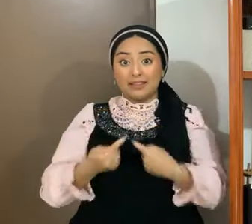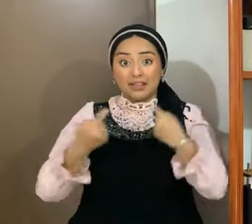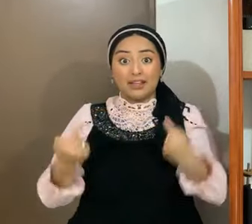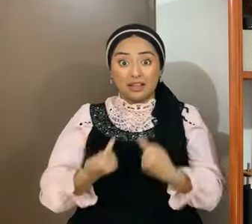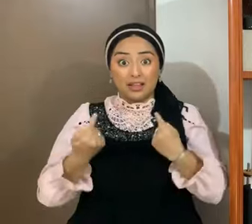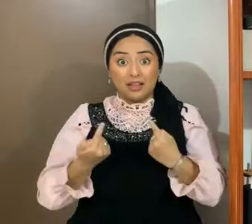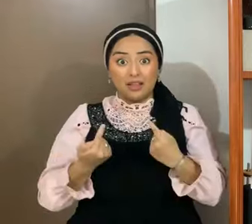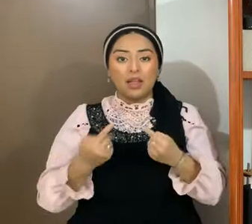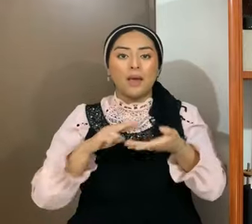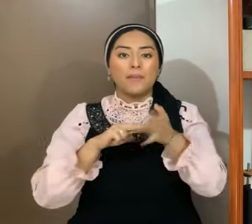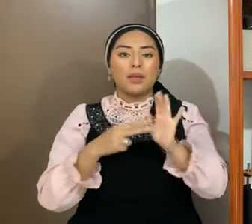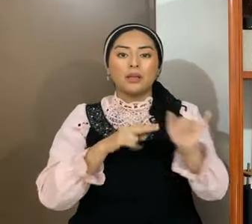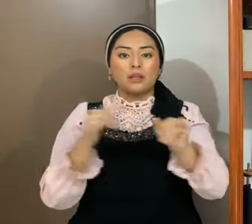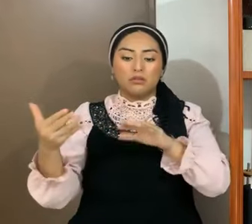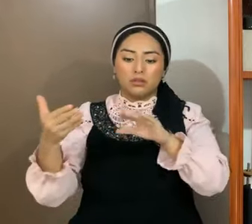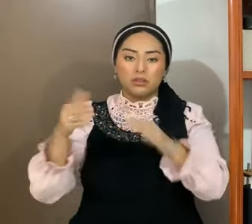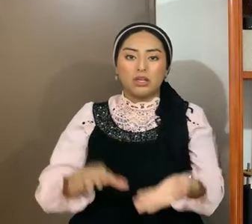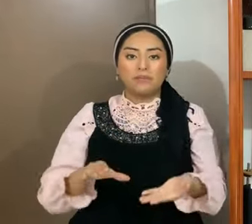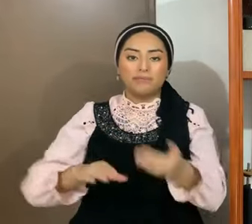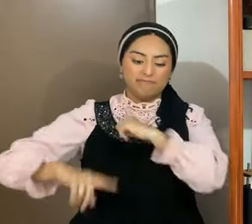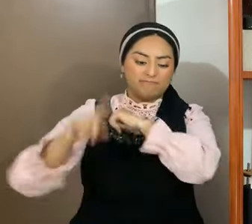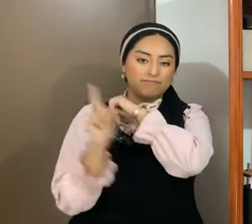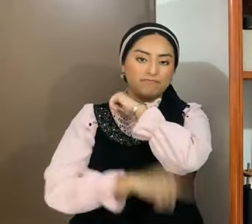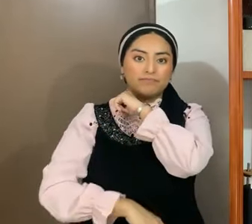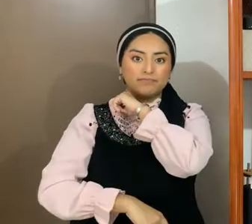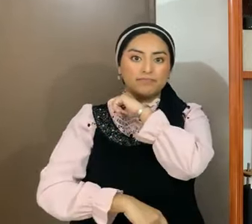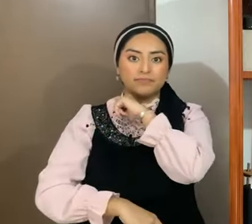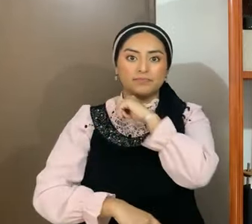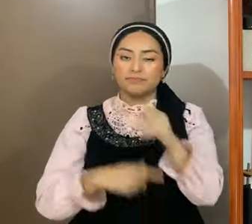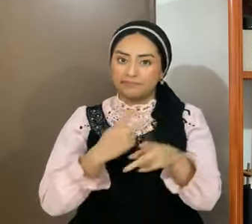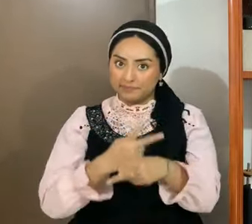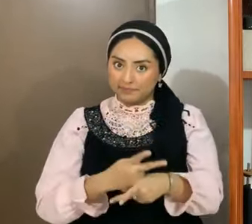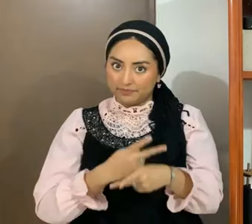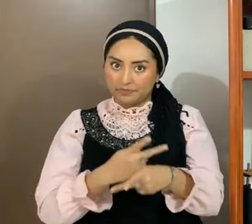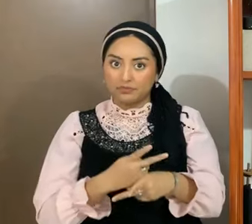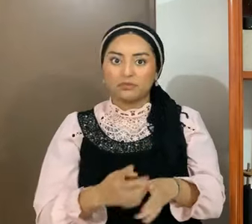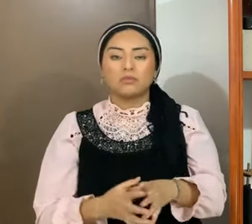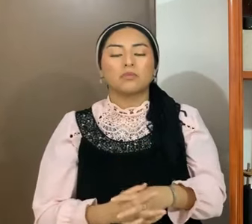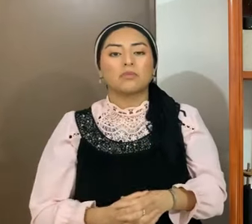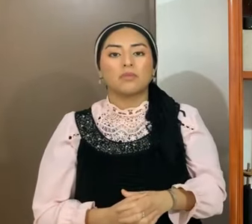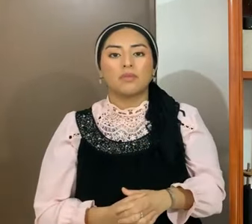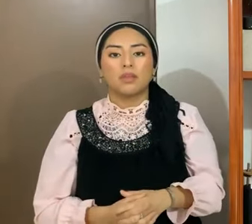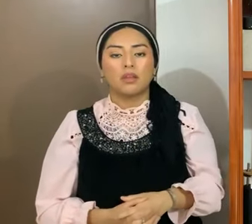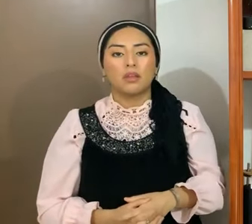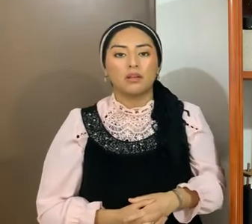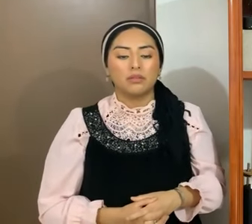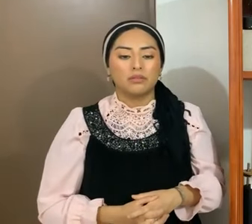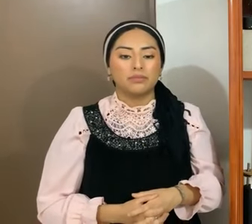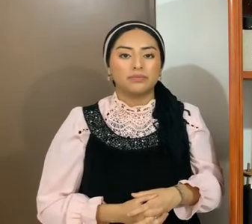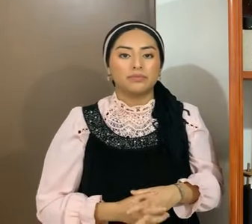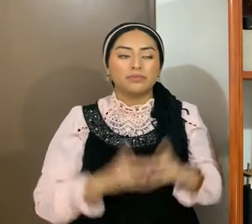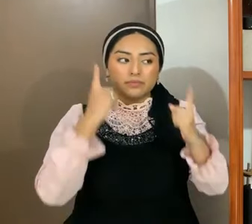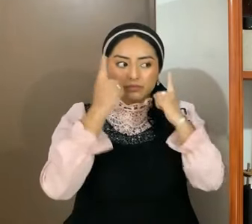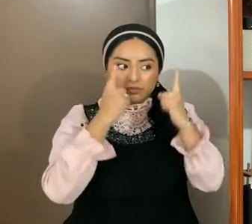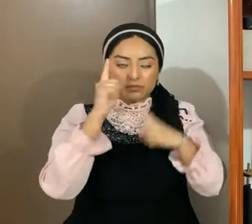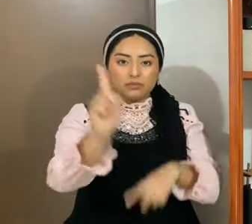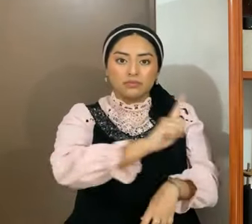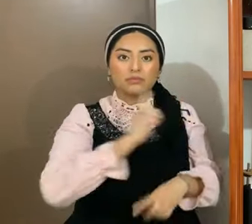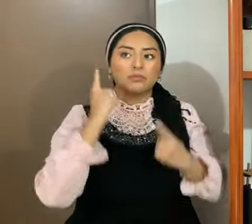indignamente, muere y sufre las consecuencias de hacerlo así. Entonces, amados hermanos,